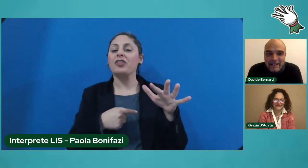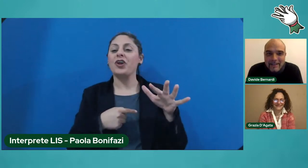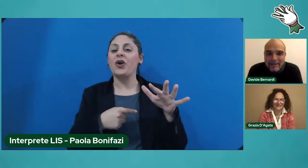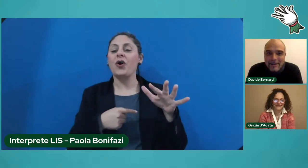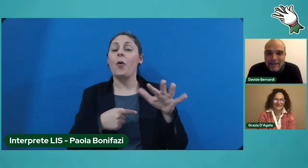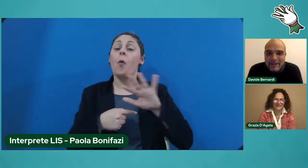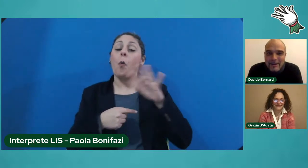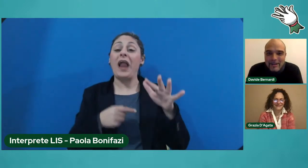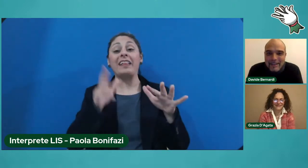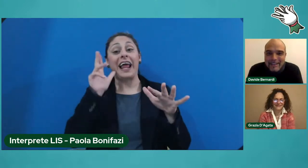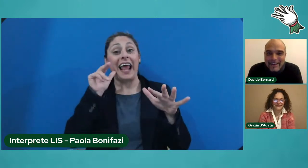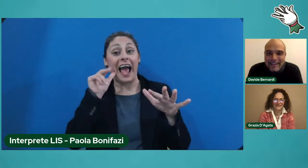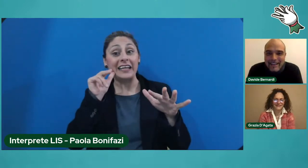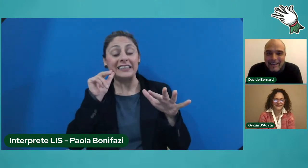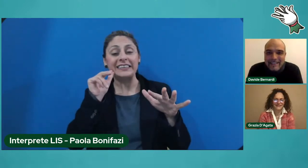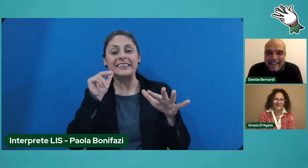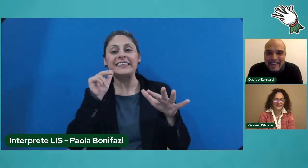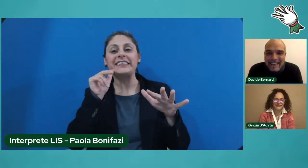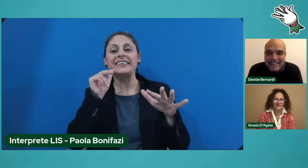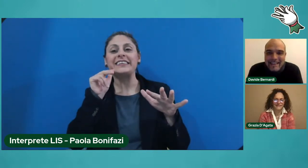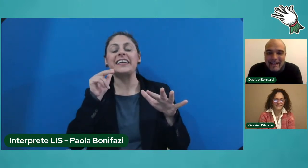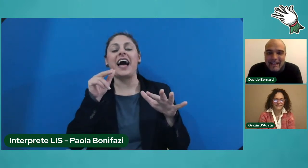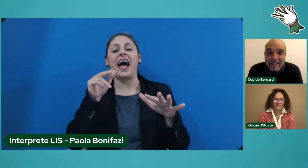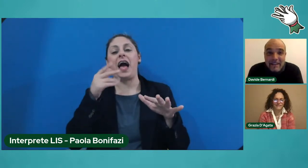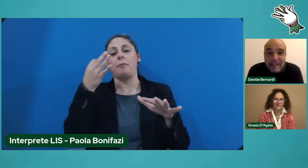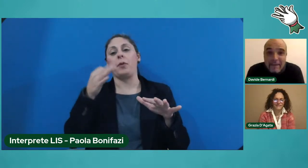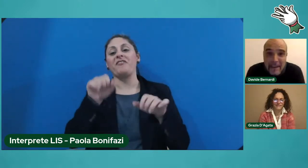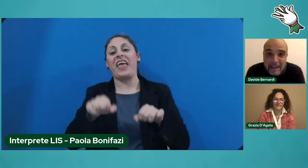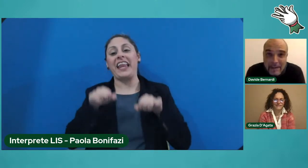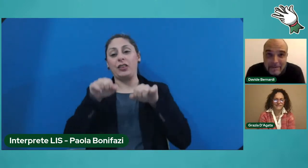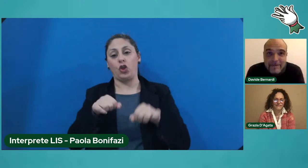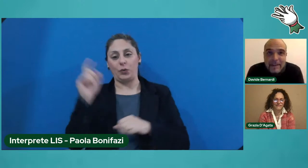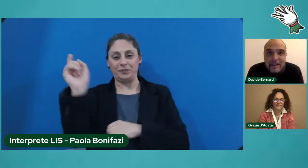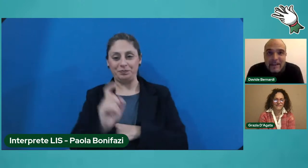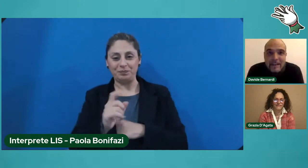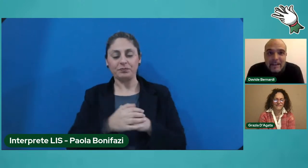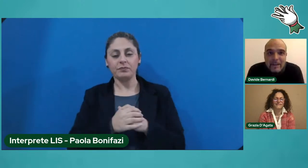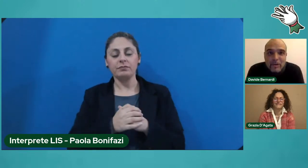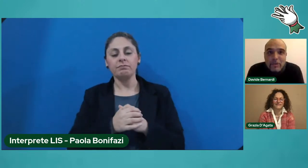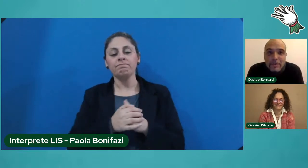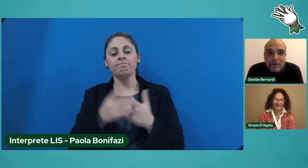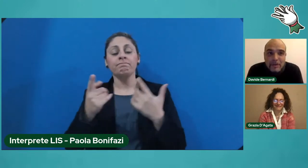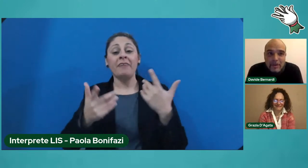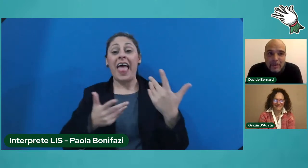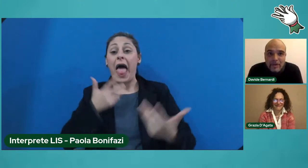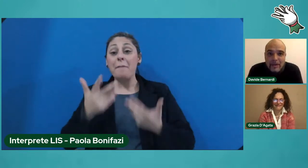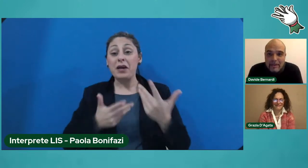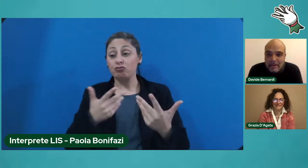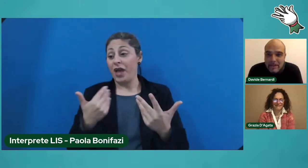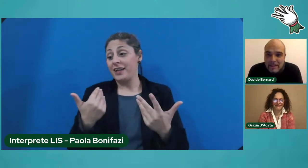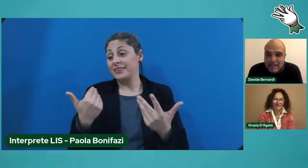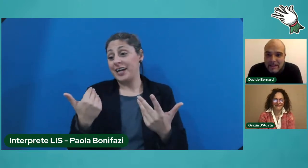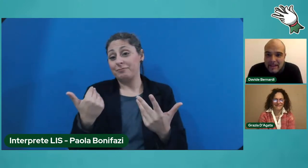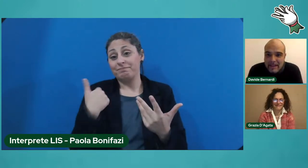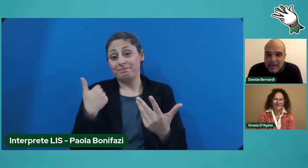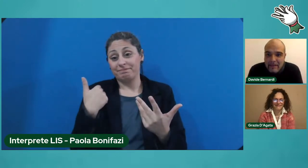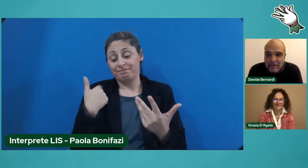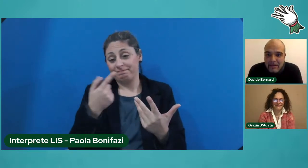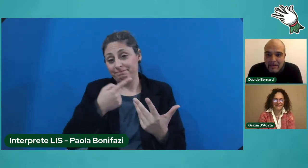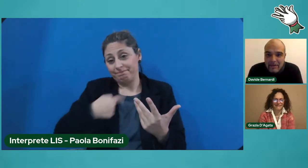un'altra ragazza veniva dal Veneto. Dopo l'emergenza che abbiamo toccato tutti